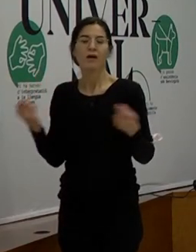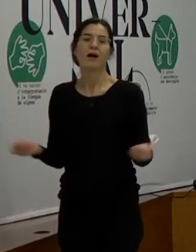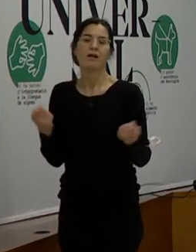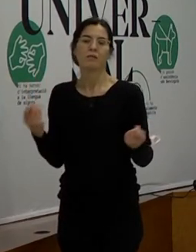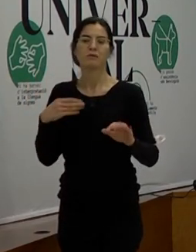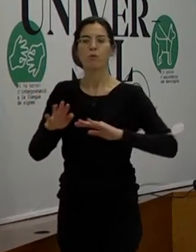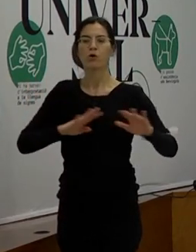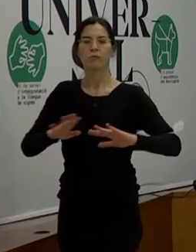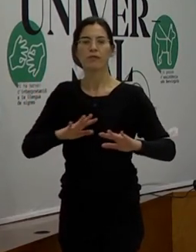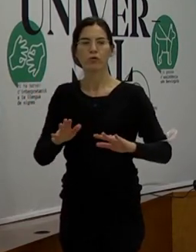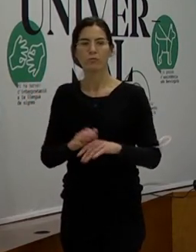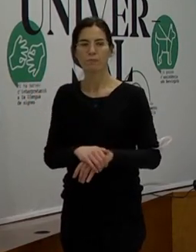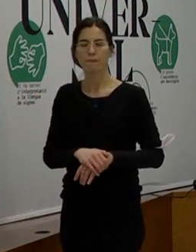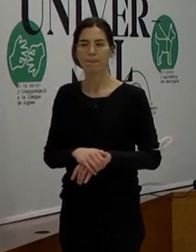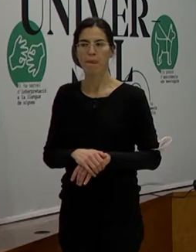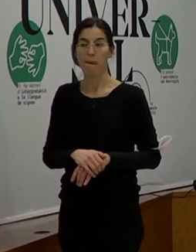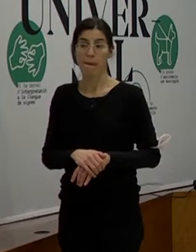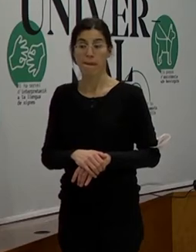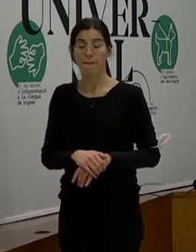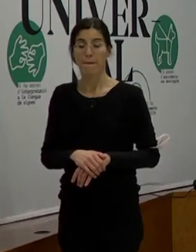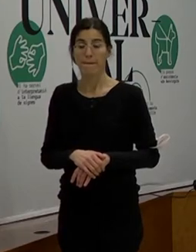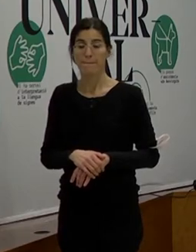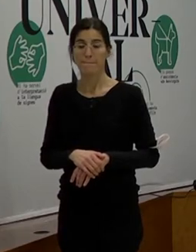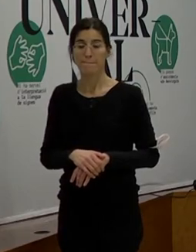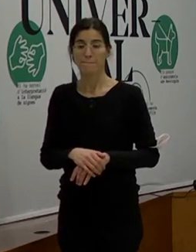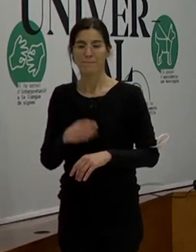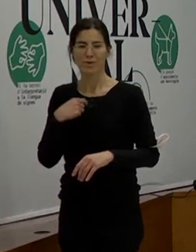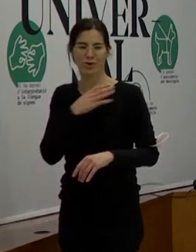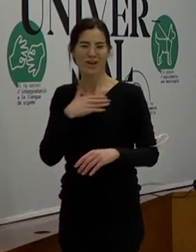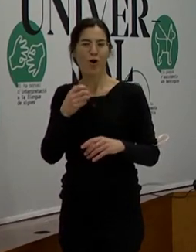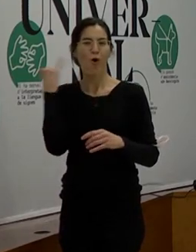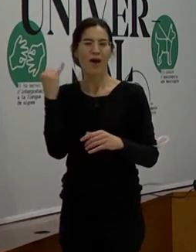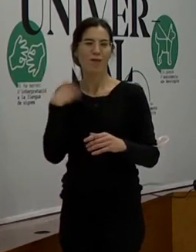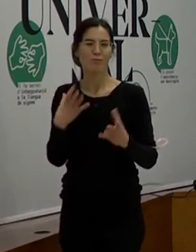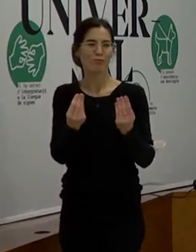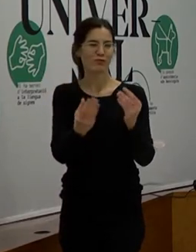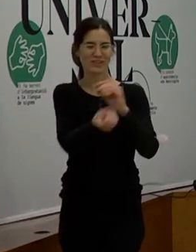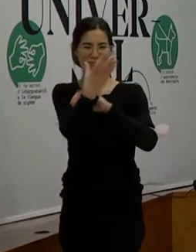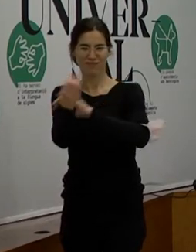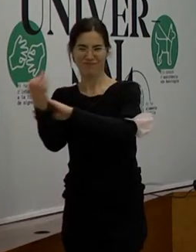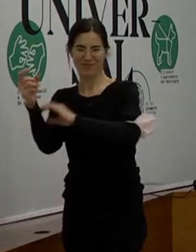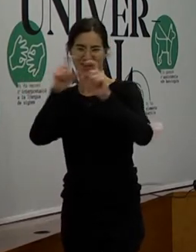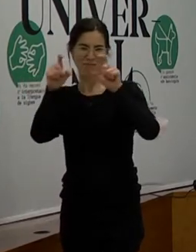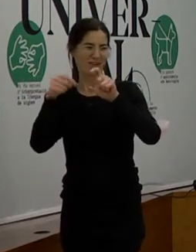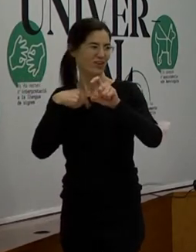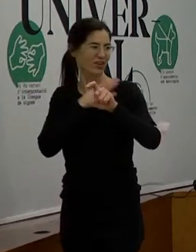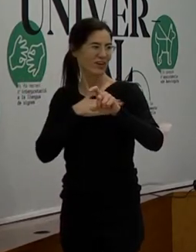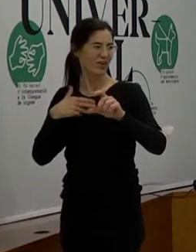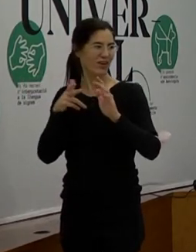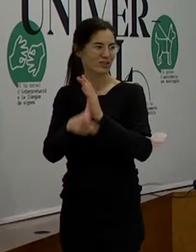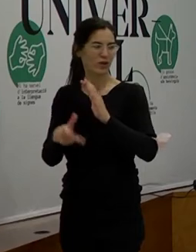promocionem el moviment que hi ha. ¿Vale? I encara jo vull crear moltes més empreses, vull que la gent s'apunti a aquesta història i vulguin